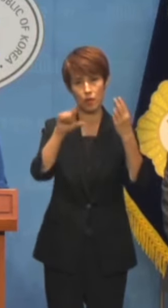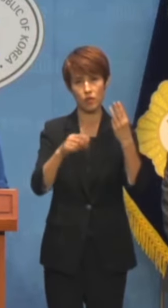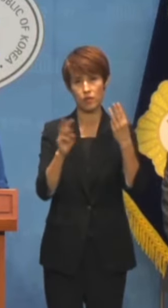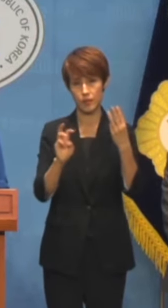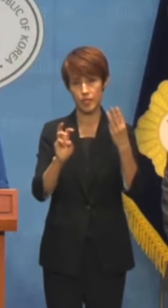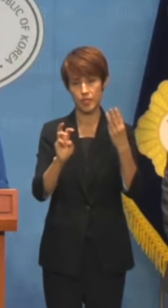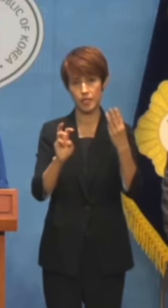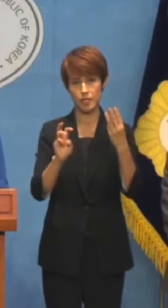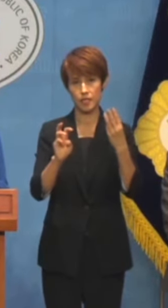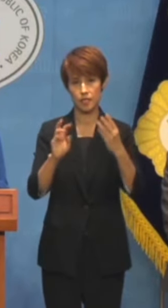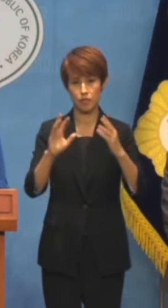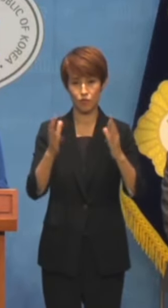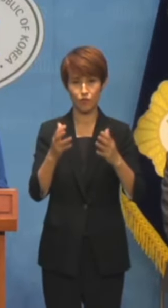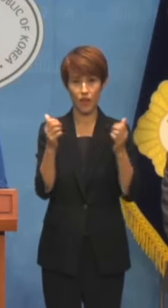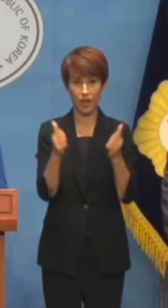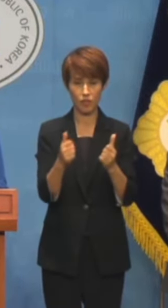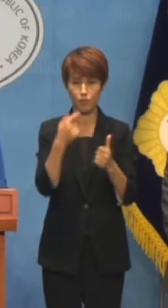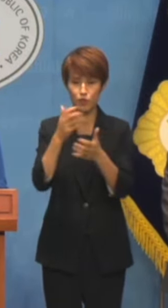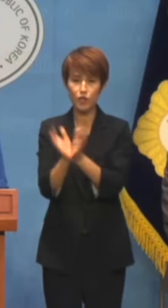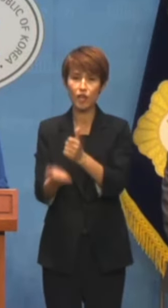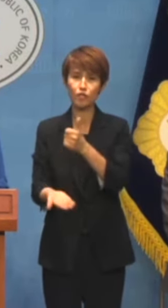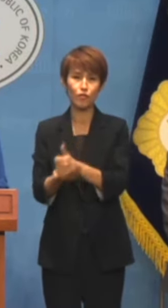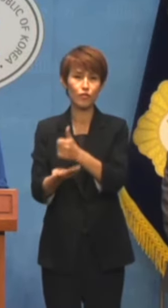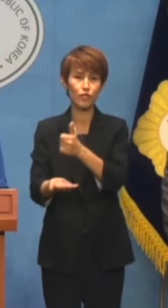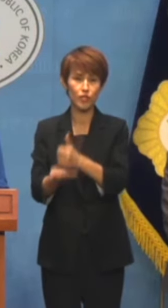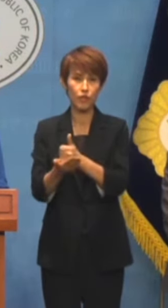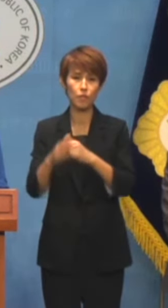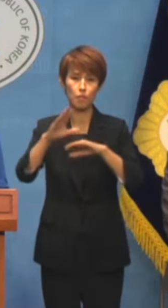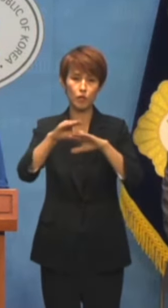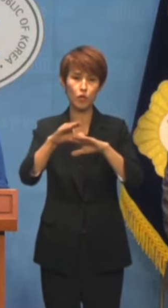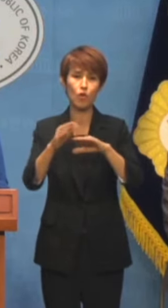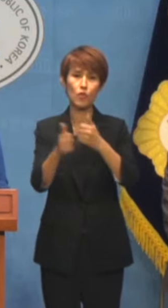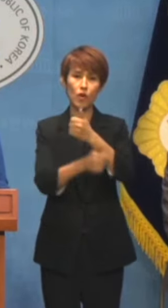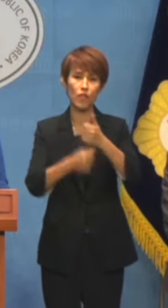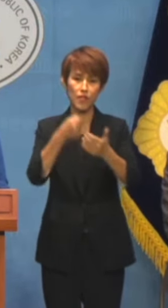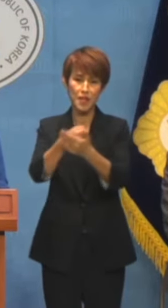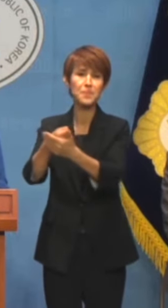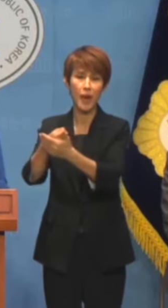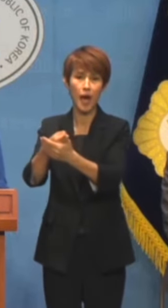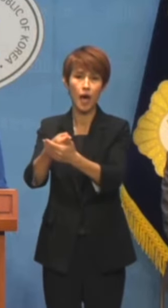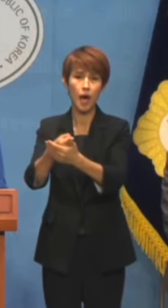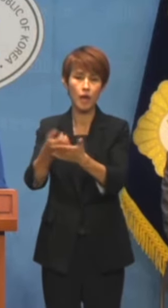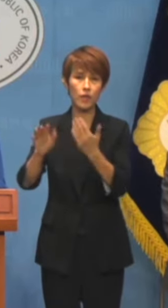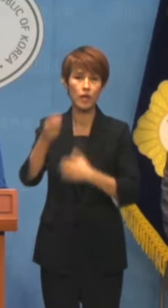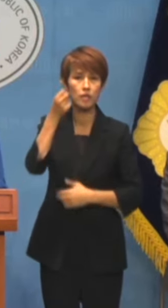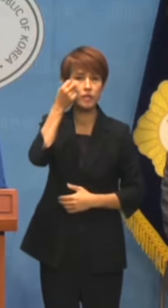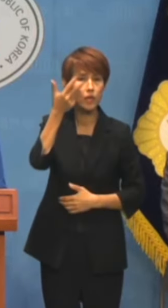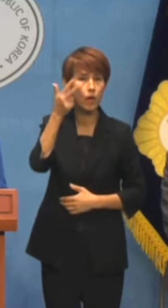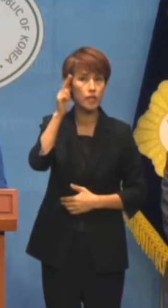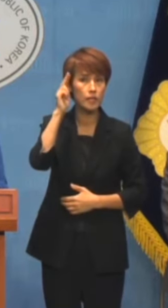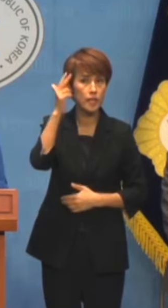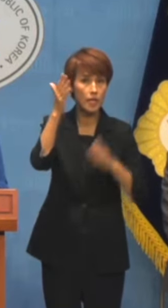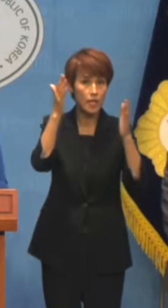30일 국회에서 민주당 추천 방통위원으로 의결되었으나 7개월 7일 동안